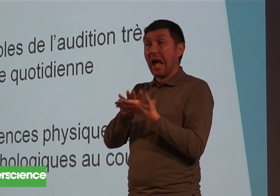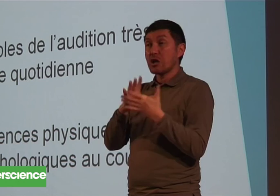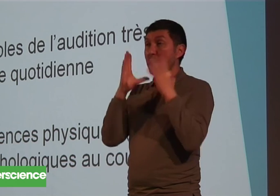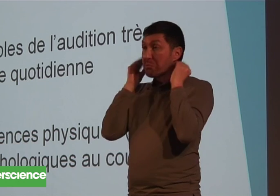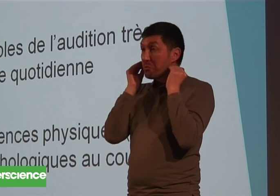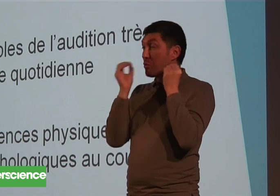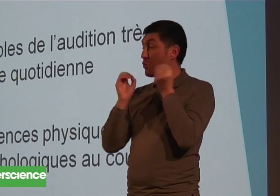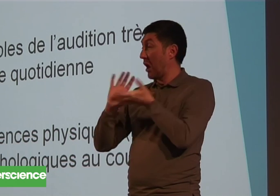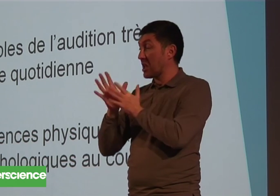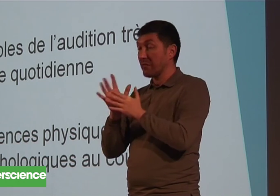non la LSF.